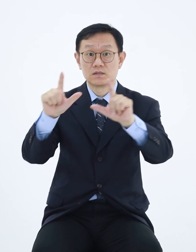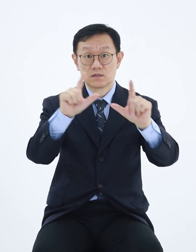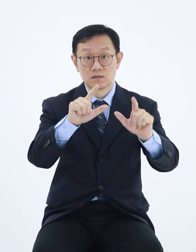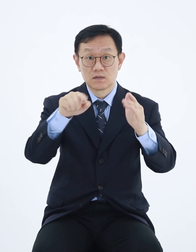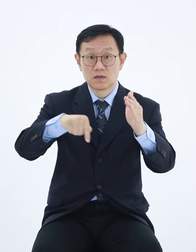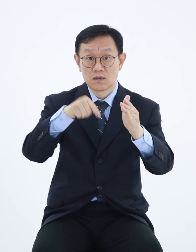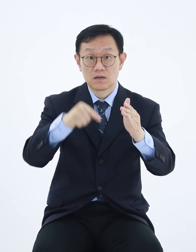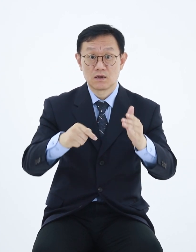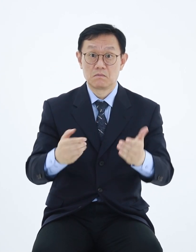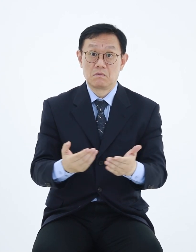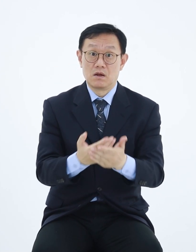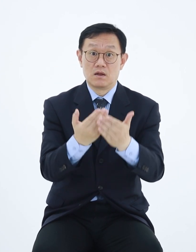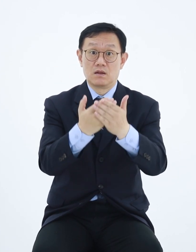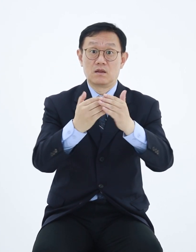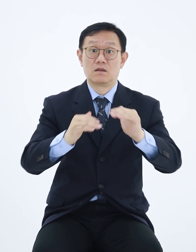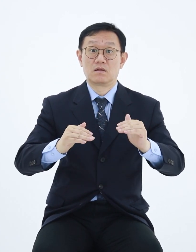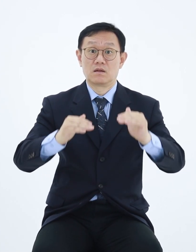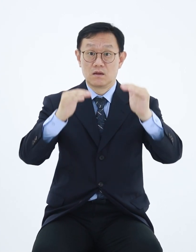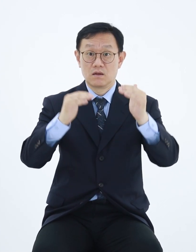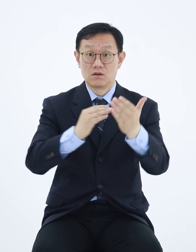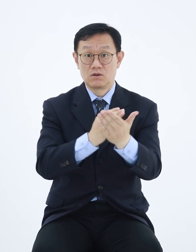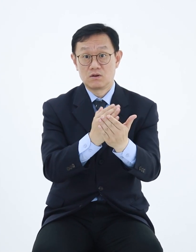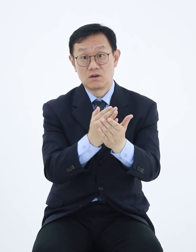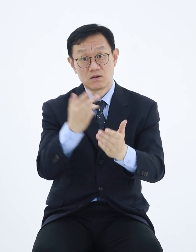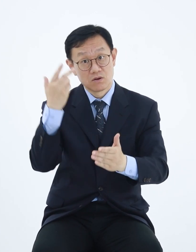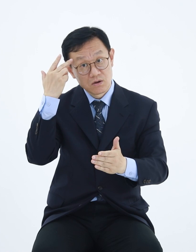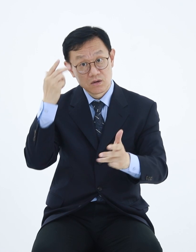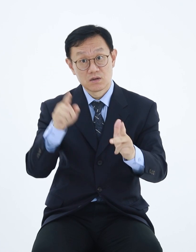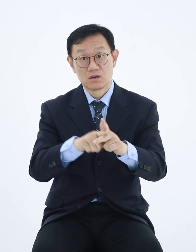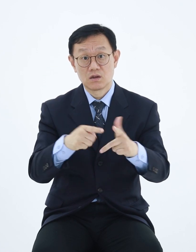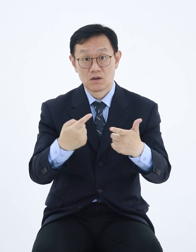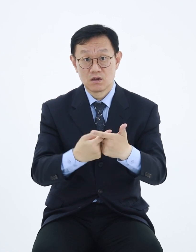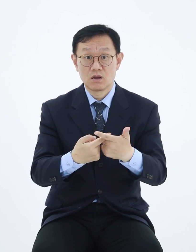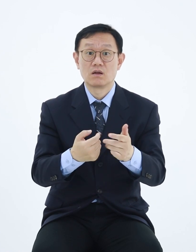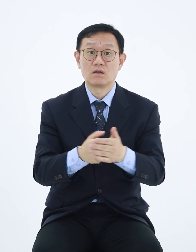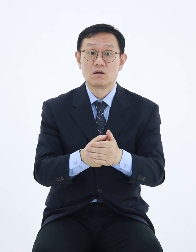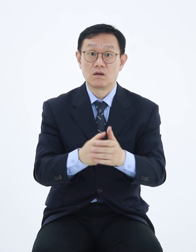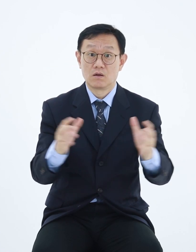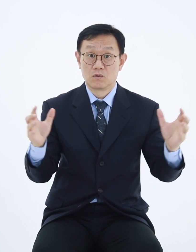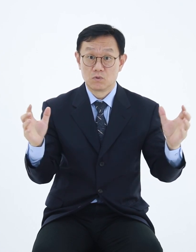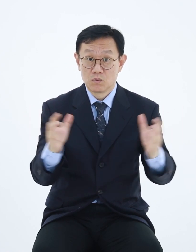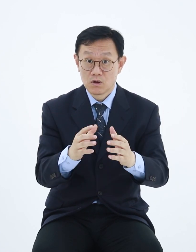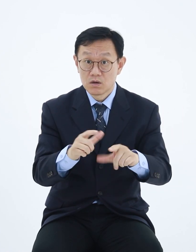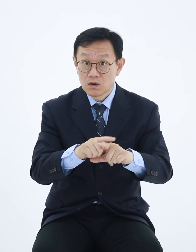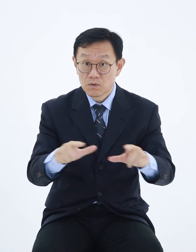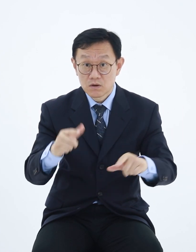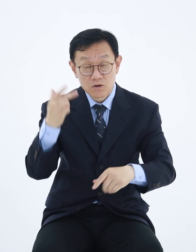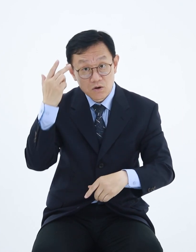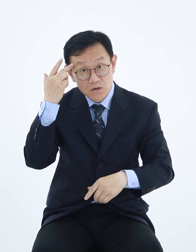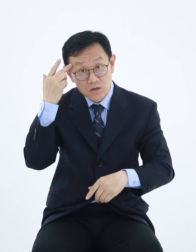발달 상태를 포함하는 다양한 정신기능을 이해하고 구조적으로 통합할 수 있는 일반적 정신기능의 손실.